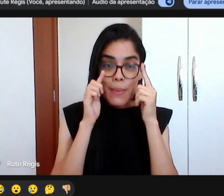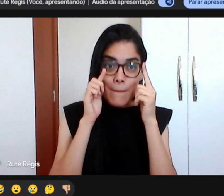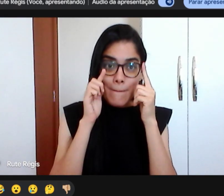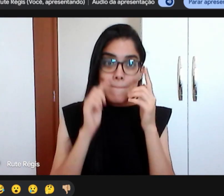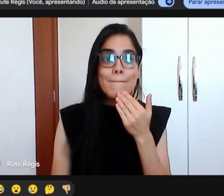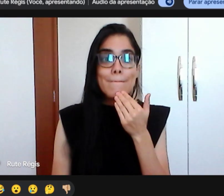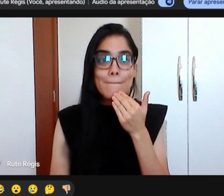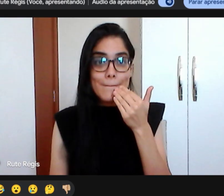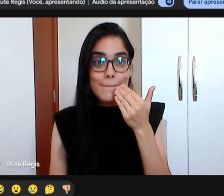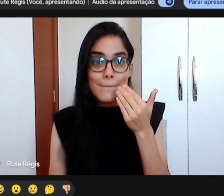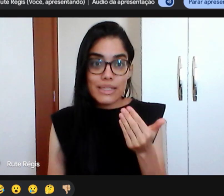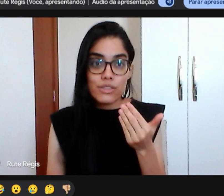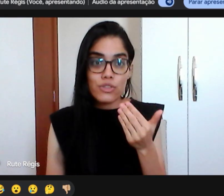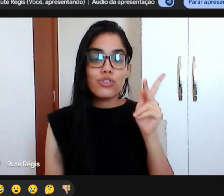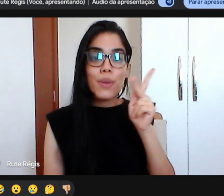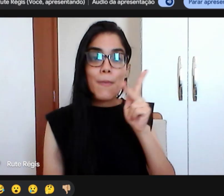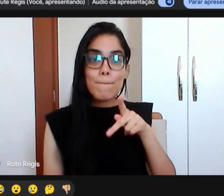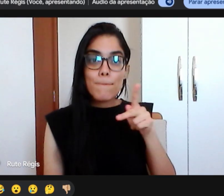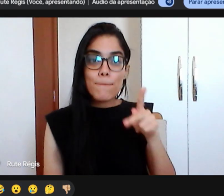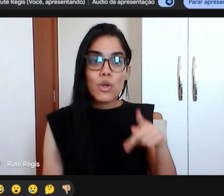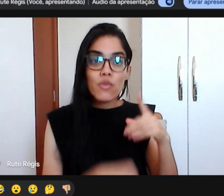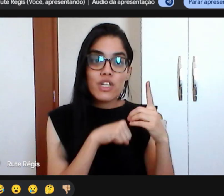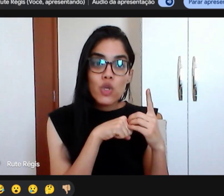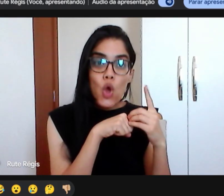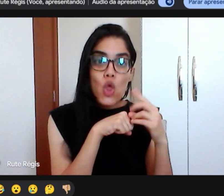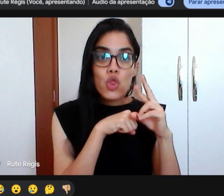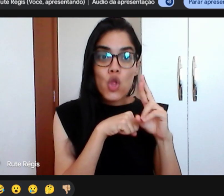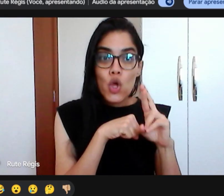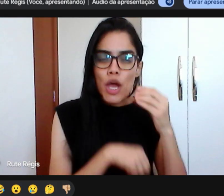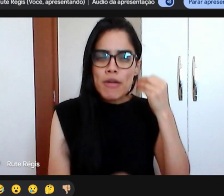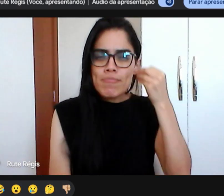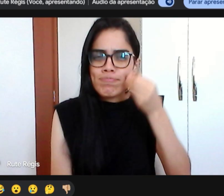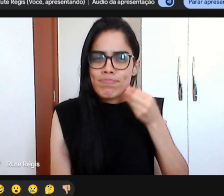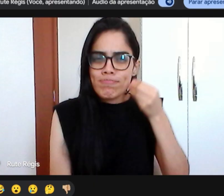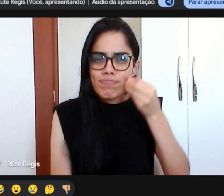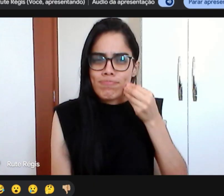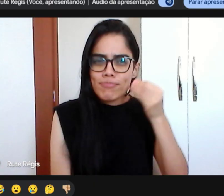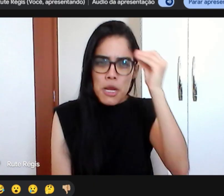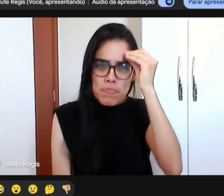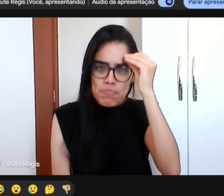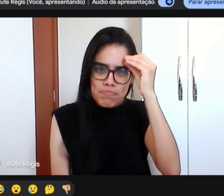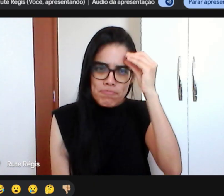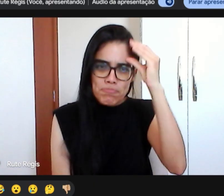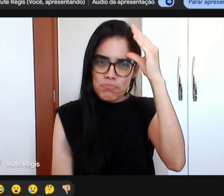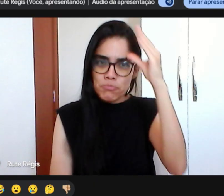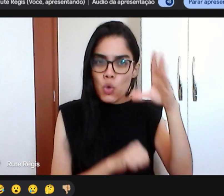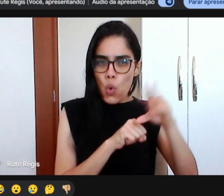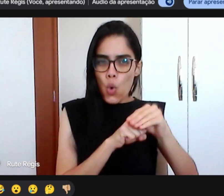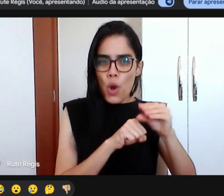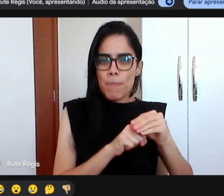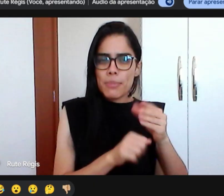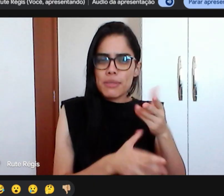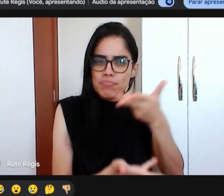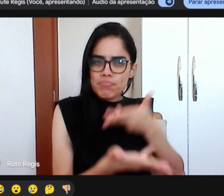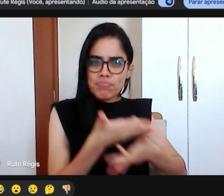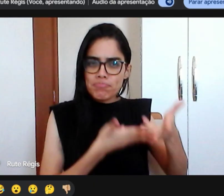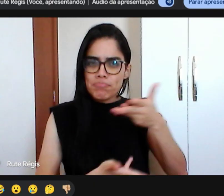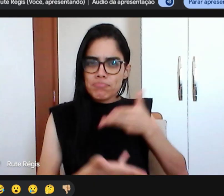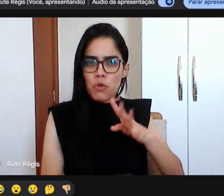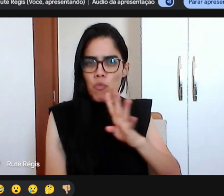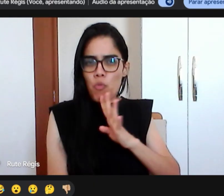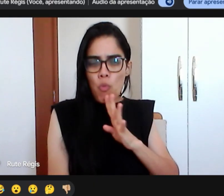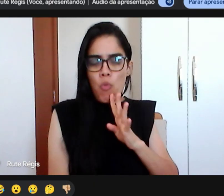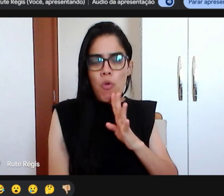fariam? Uma dica seria vocês procurarem um professor, doutor, experiente,